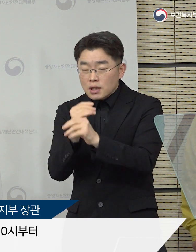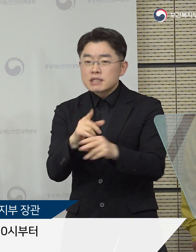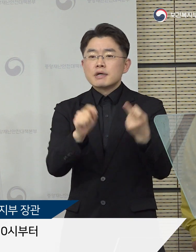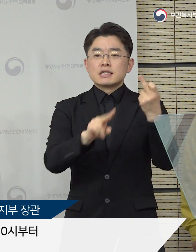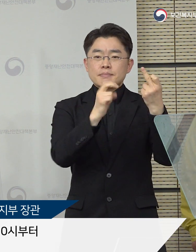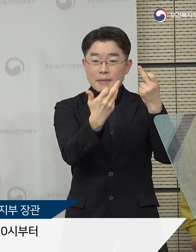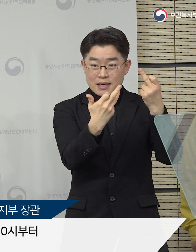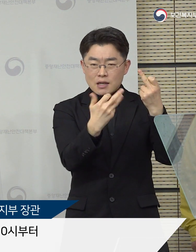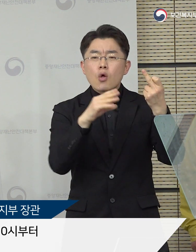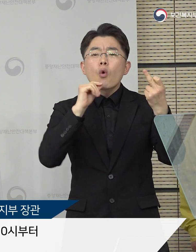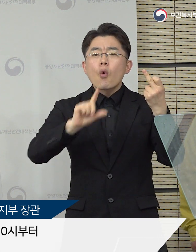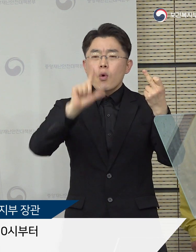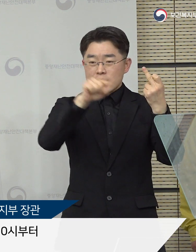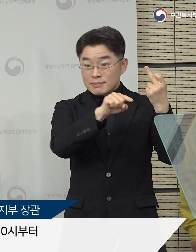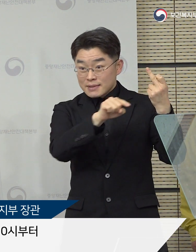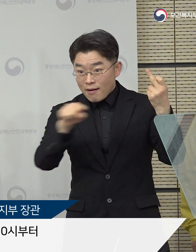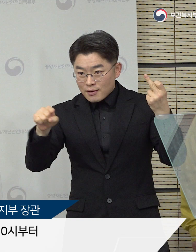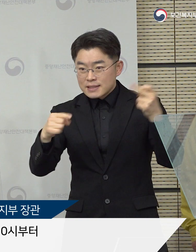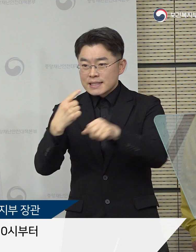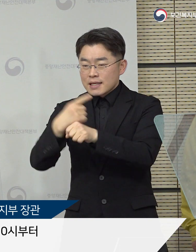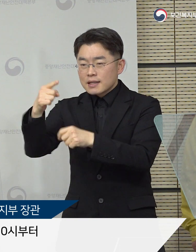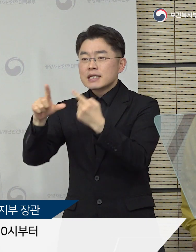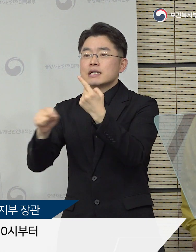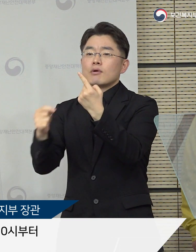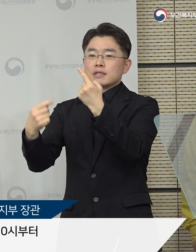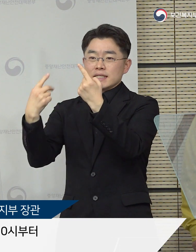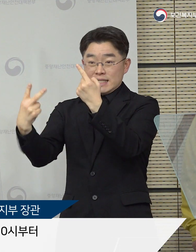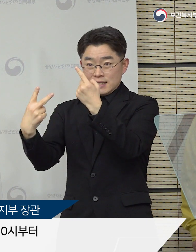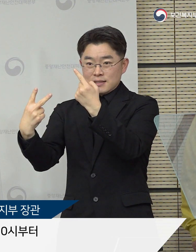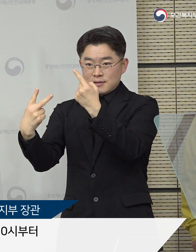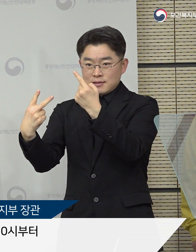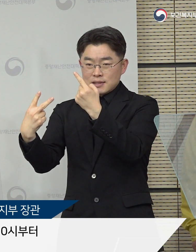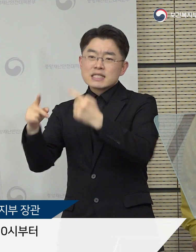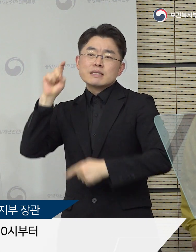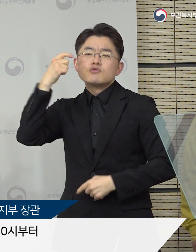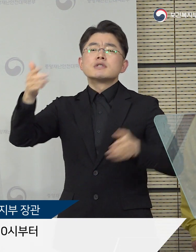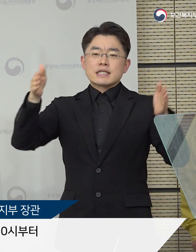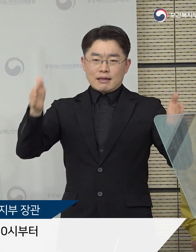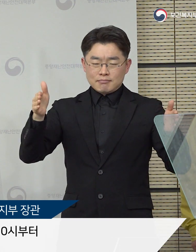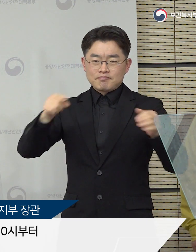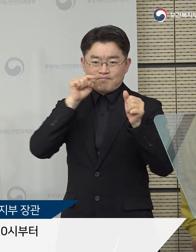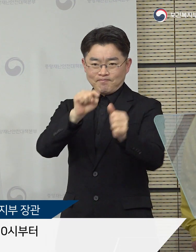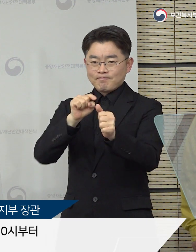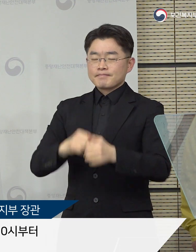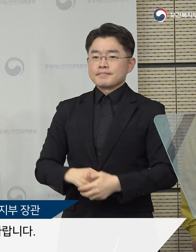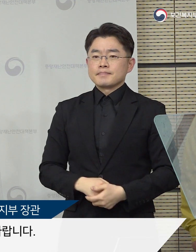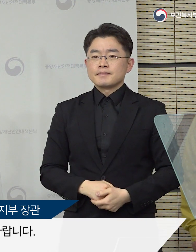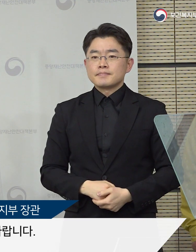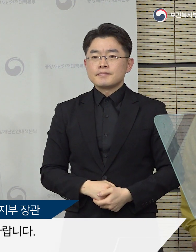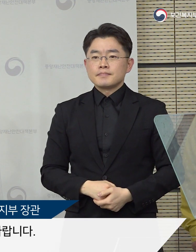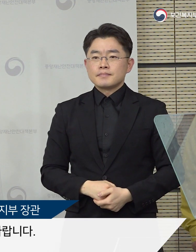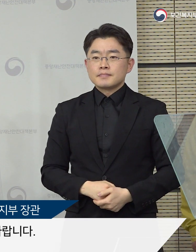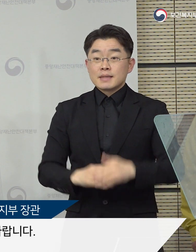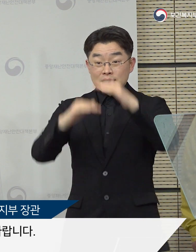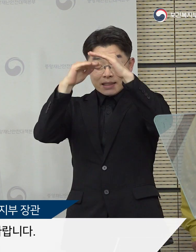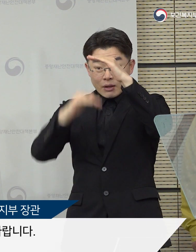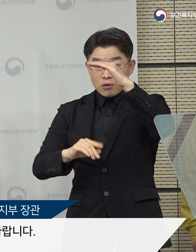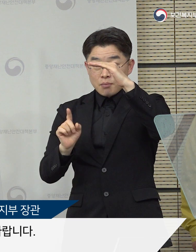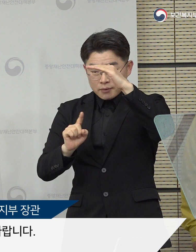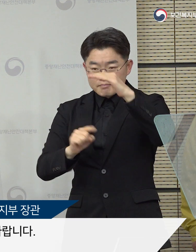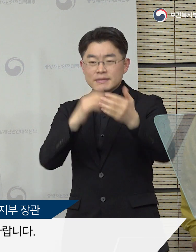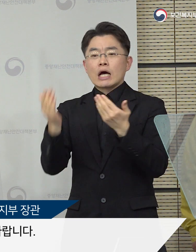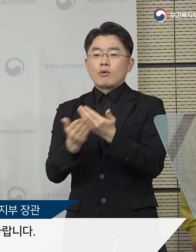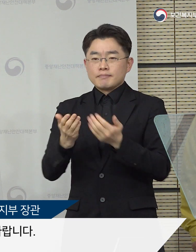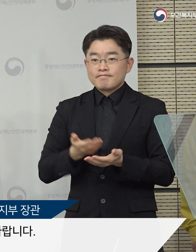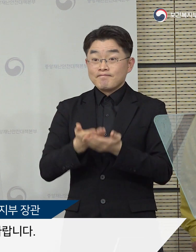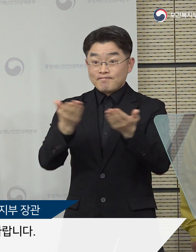18일 토요일 0시부터 내년 1월 2일까지 16일간 시행됩니다. 보다 상세한 내용은